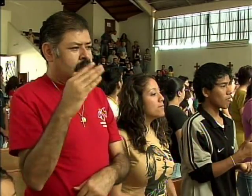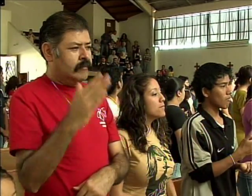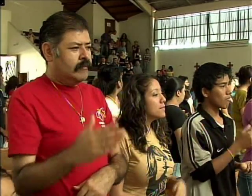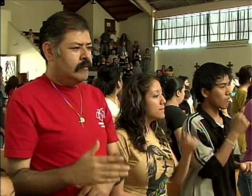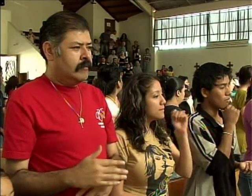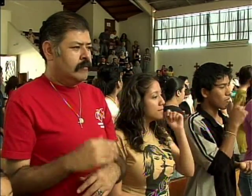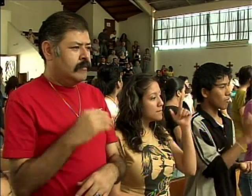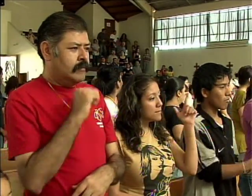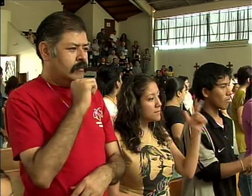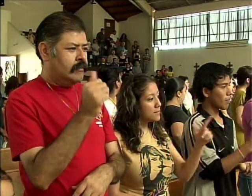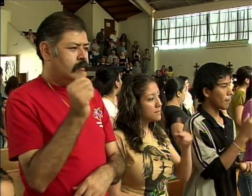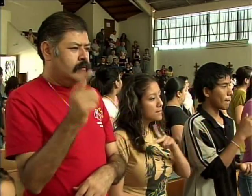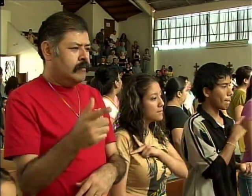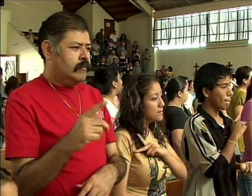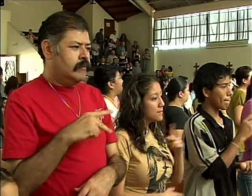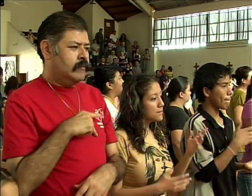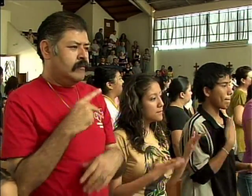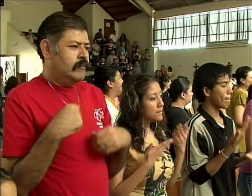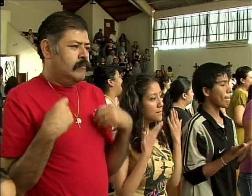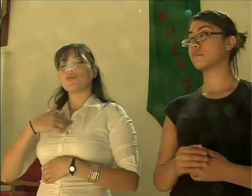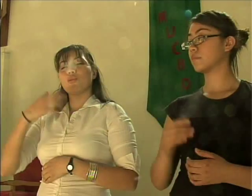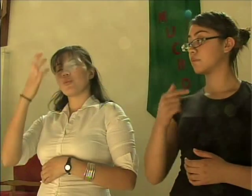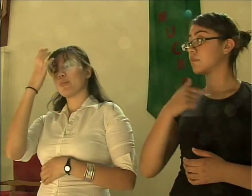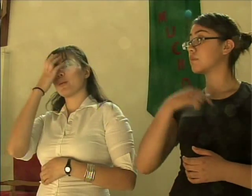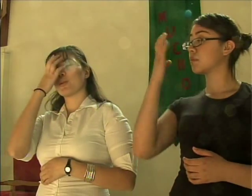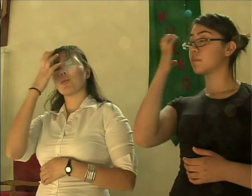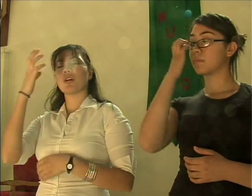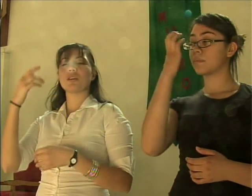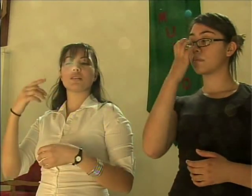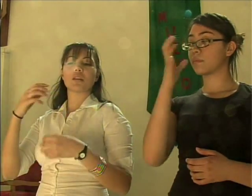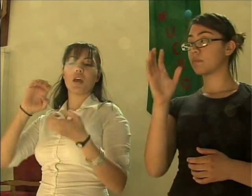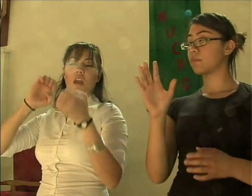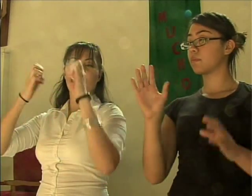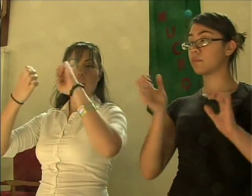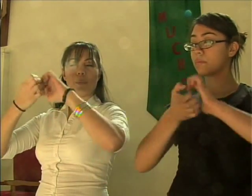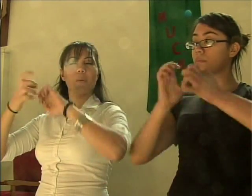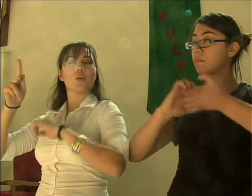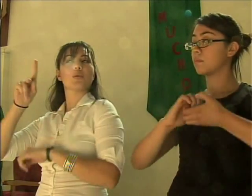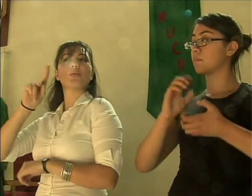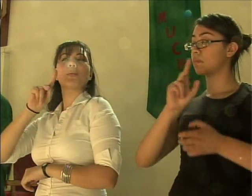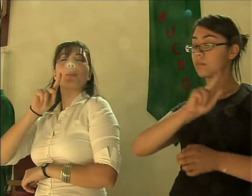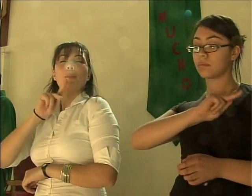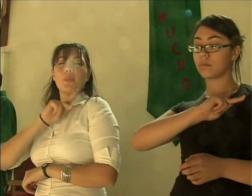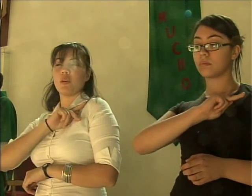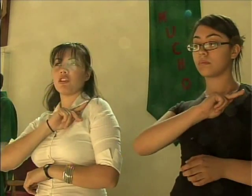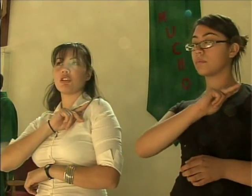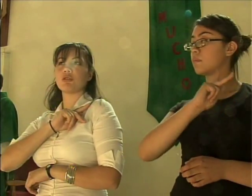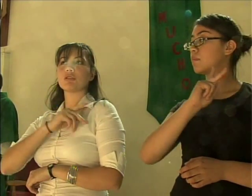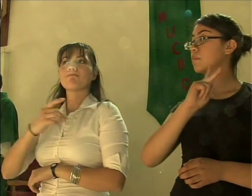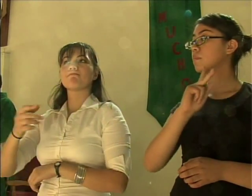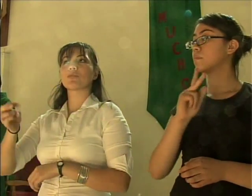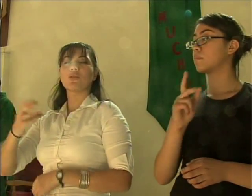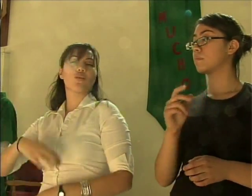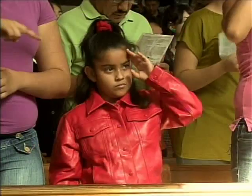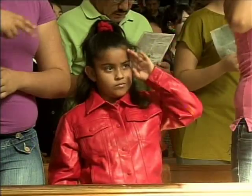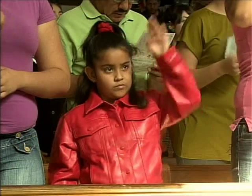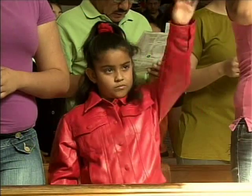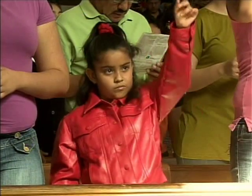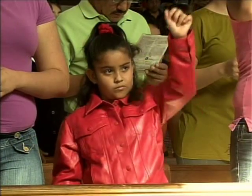sociedad en general. El no escuchar los obliga a interpretar su entorno desde perspectivas paralelas. Ellos forman